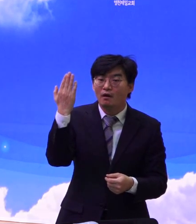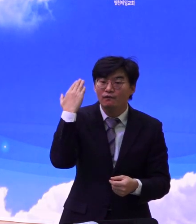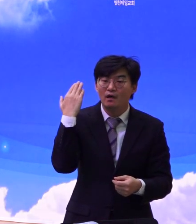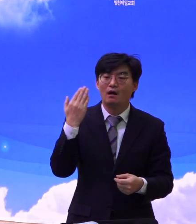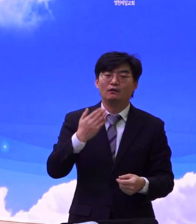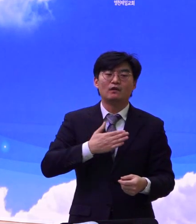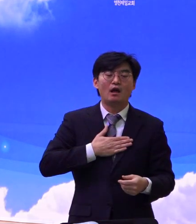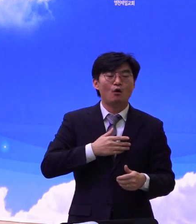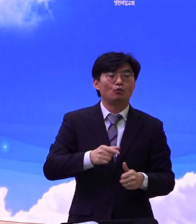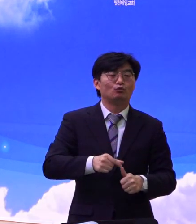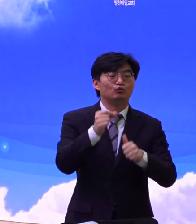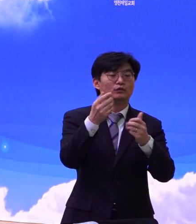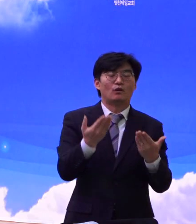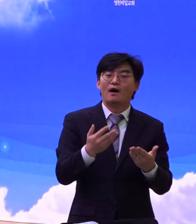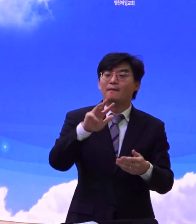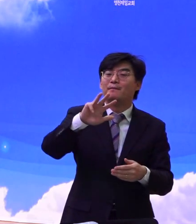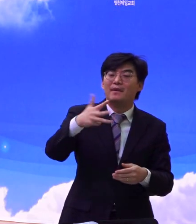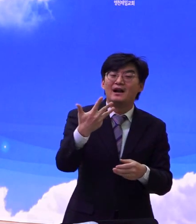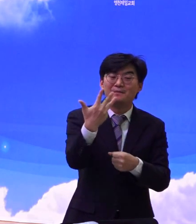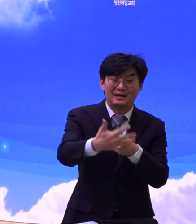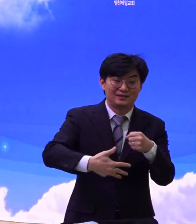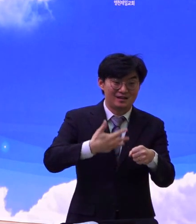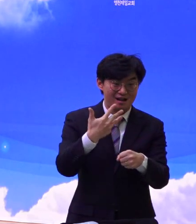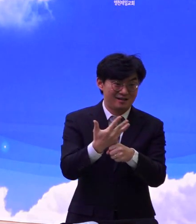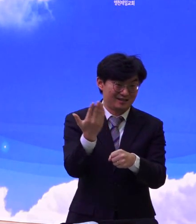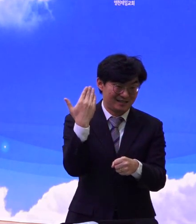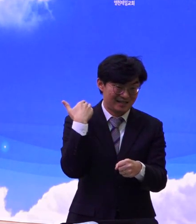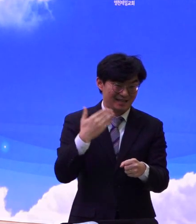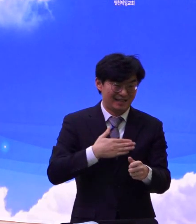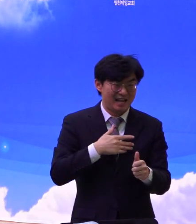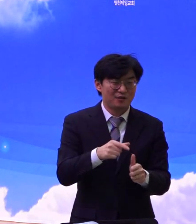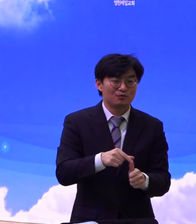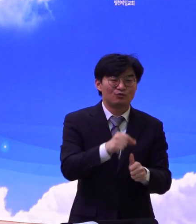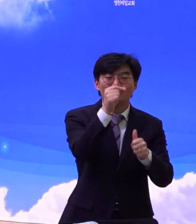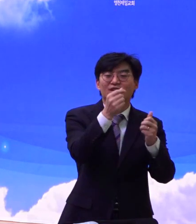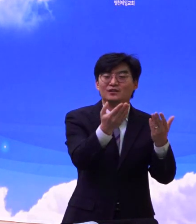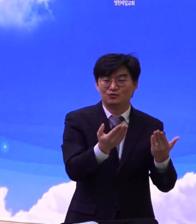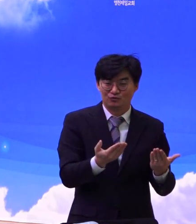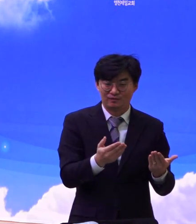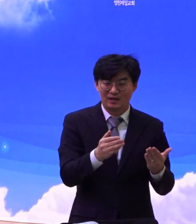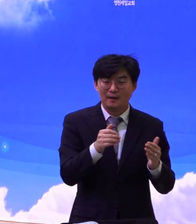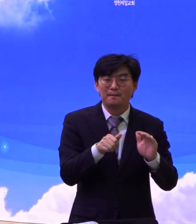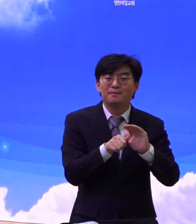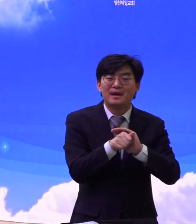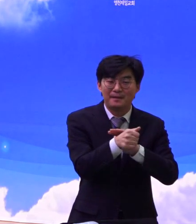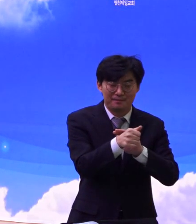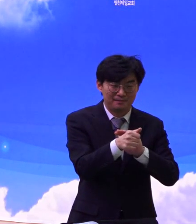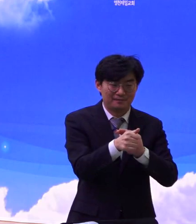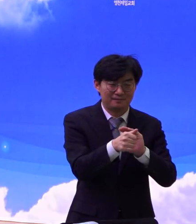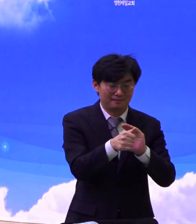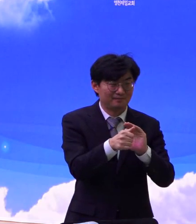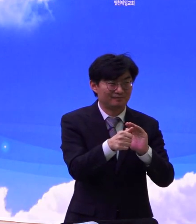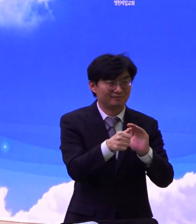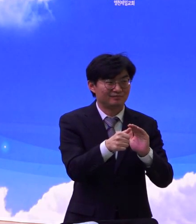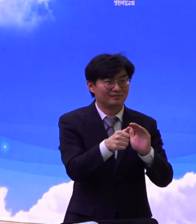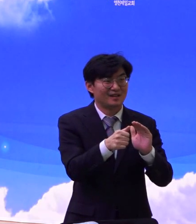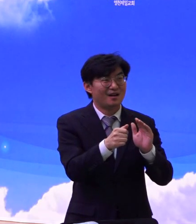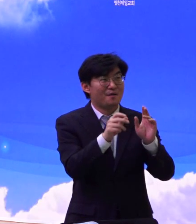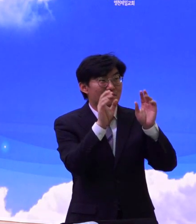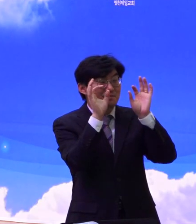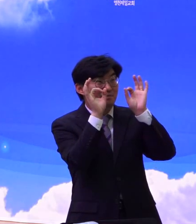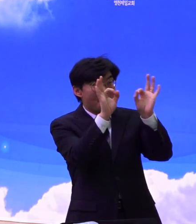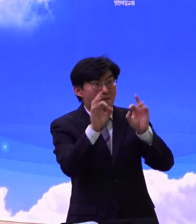어쩌면 온 이스라엘 백성들이 반대했을지도 모르겠고, 왜냐하면 그들이 그것을 신성시했었고 그것이 예루살렘 성전 안에